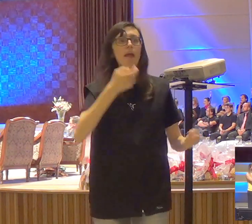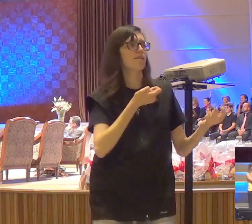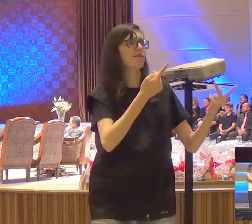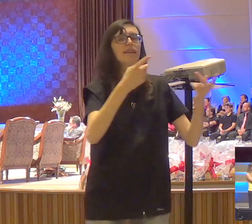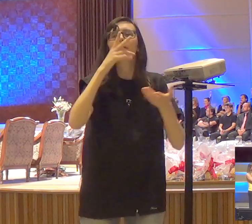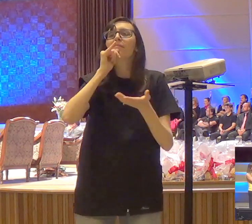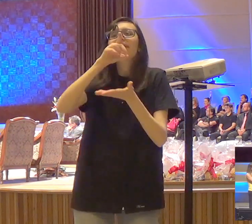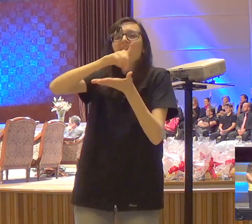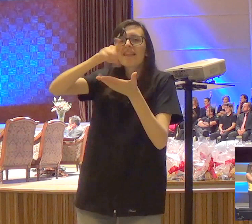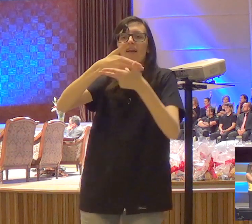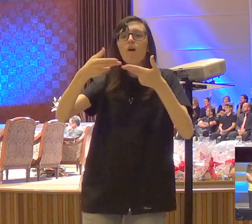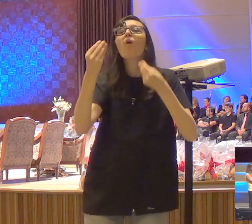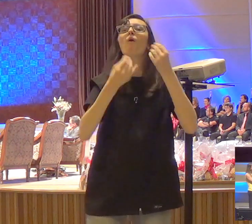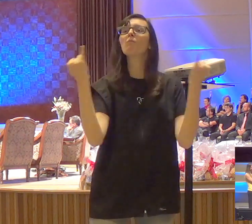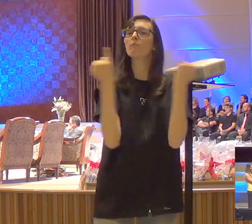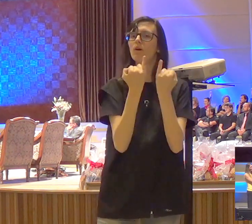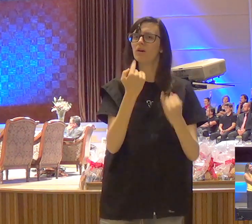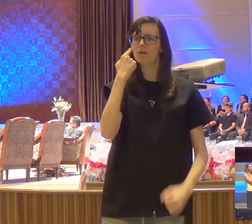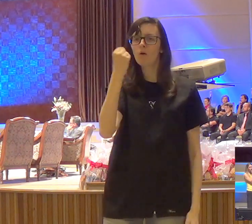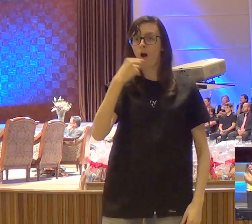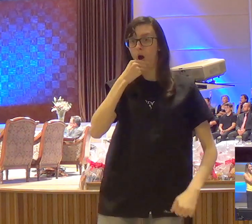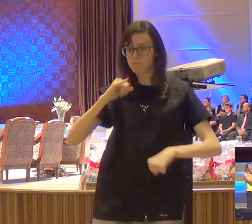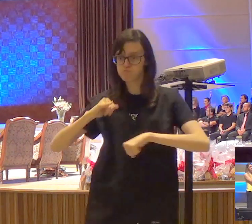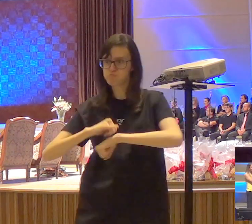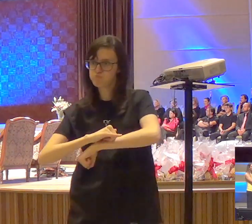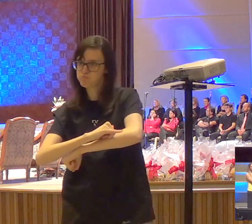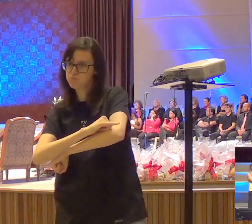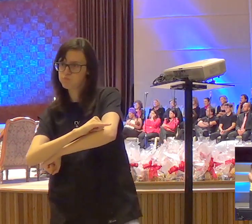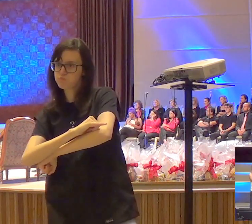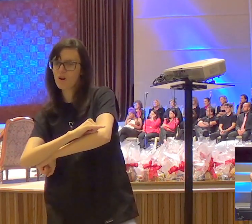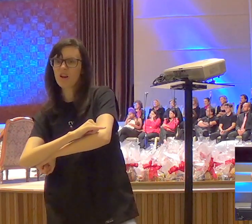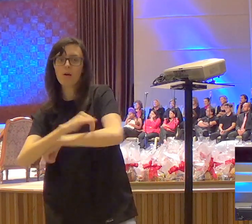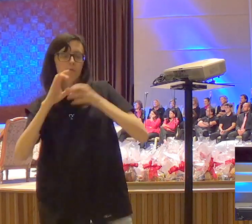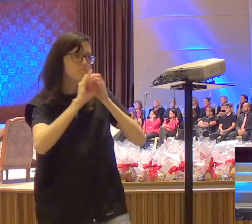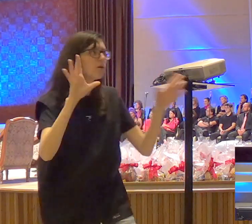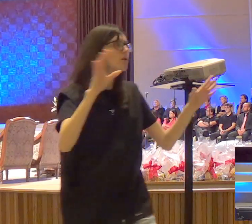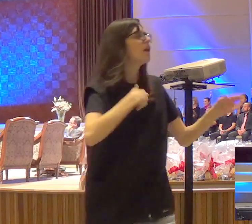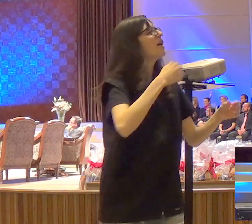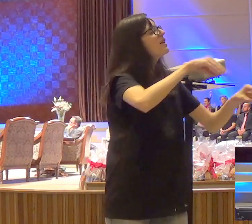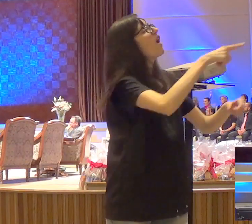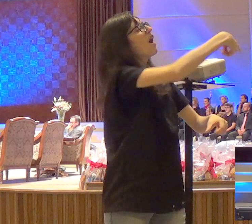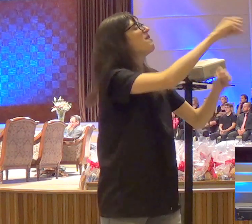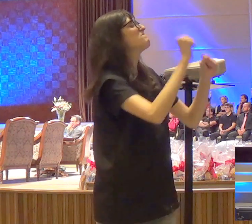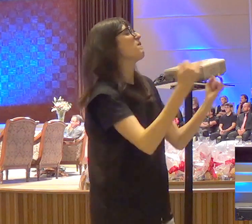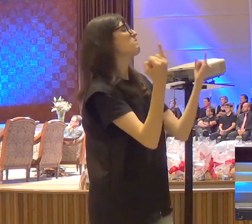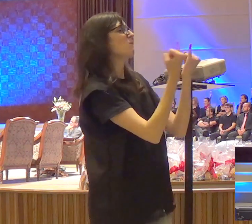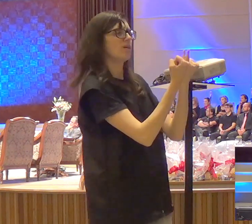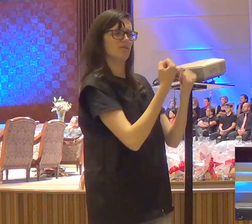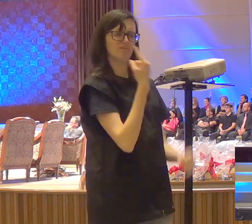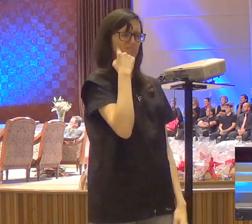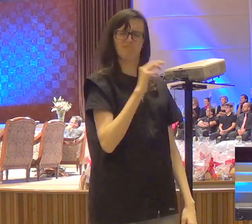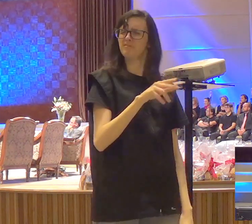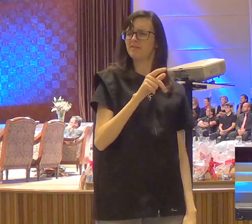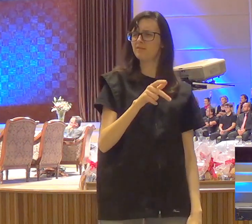prisioneiros. And now, less than 2 years later, e agora, menos de 2 anos depois, He has more than 4,000